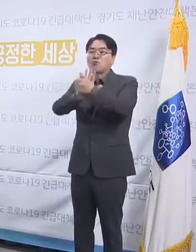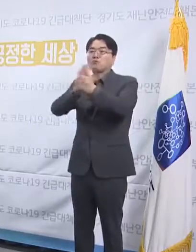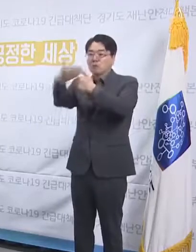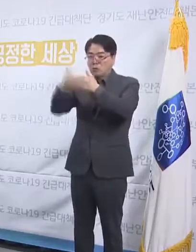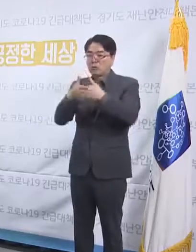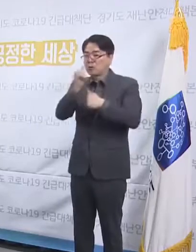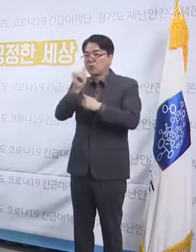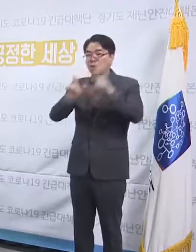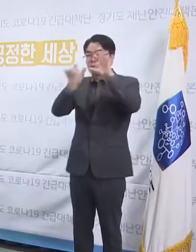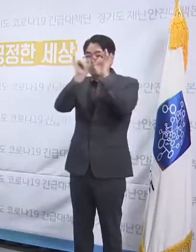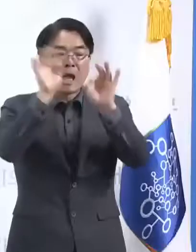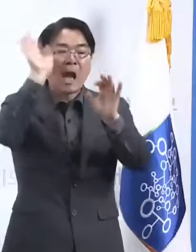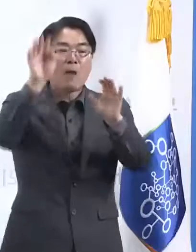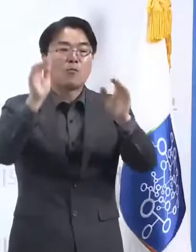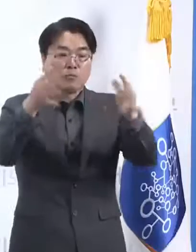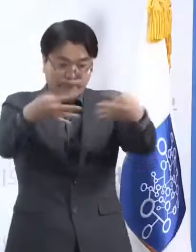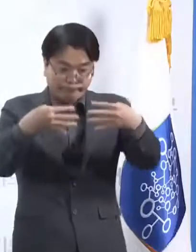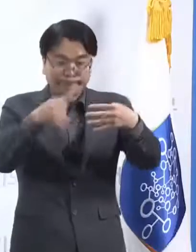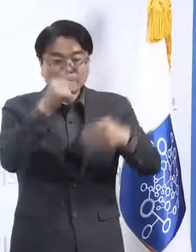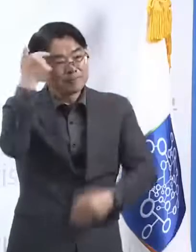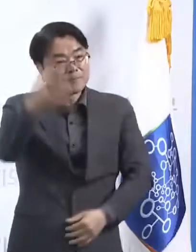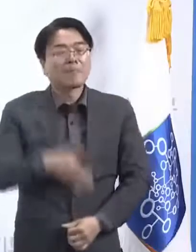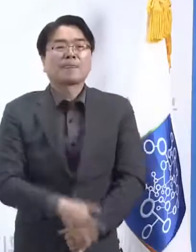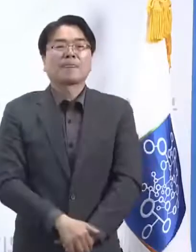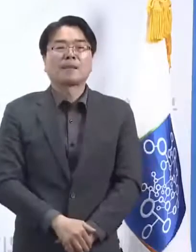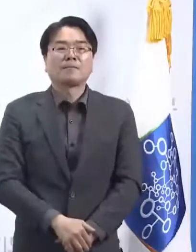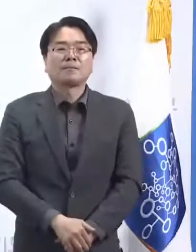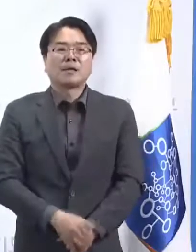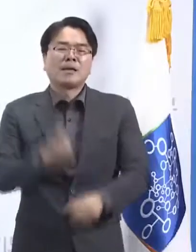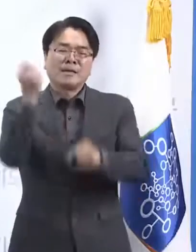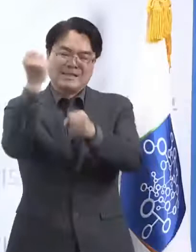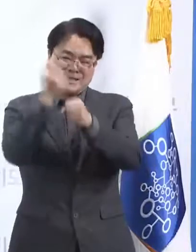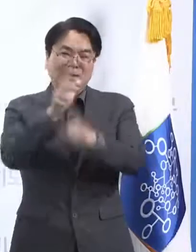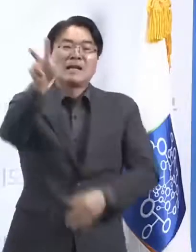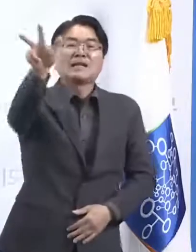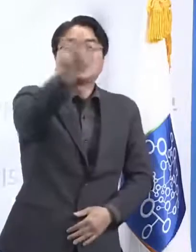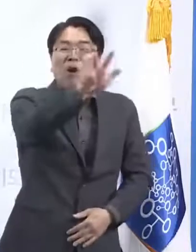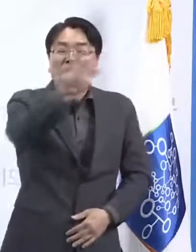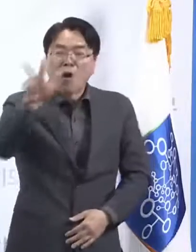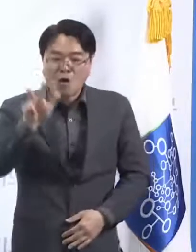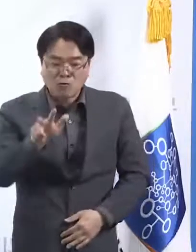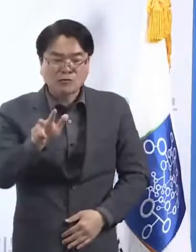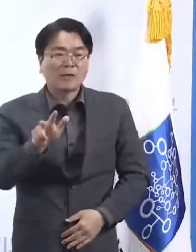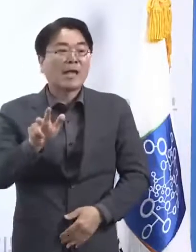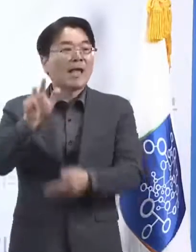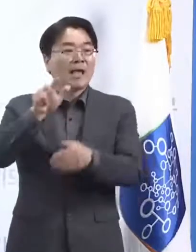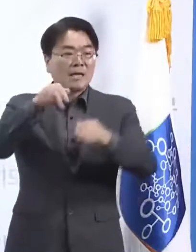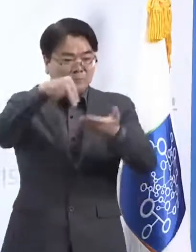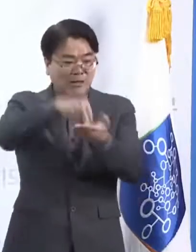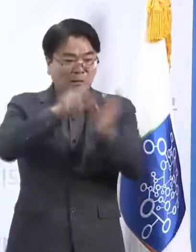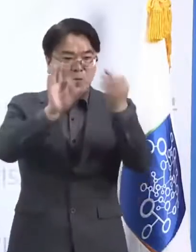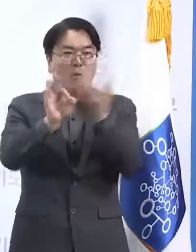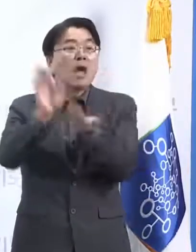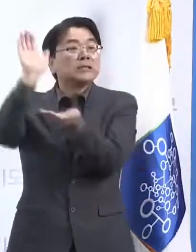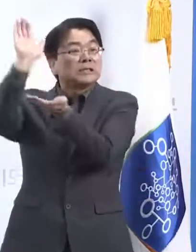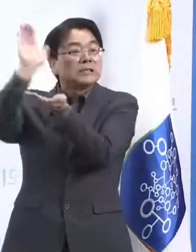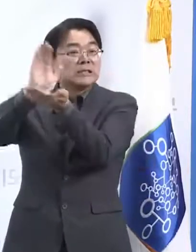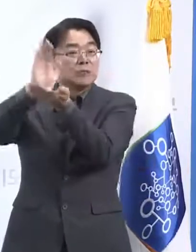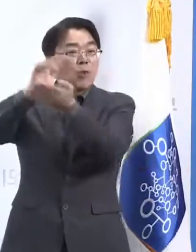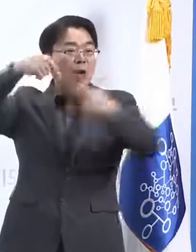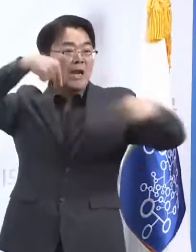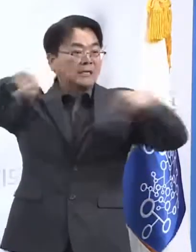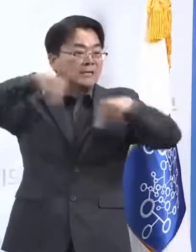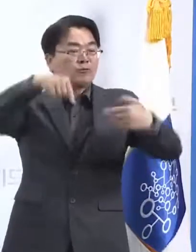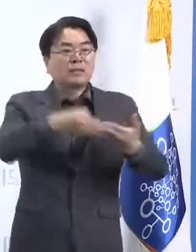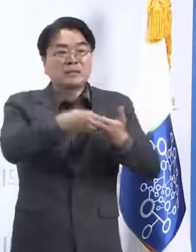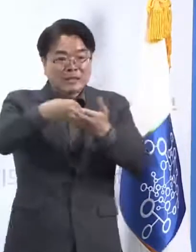있는지 궁금하다는 내용입니다. 이미 전국적 단위로 지금 질본의 지휘하에 각